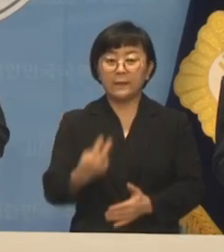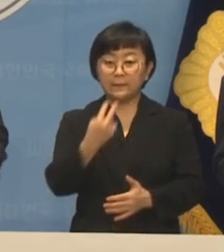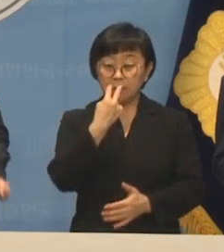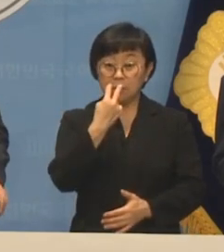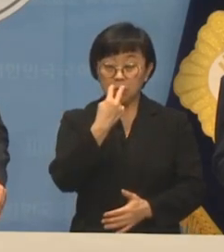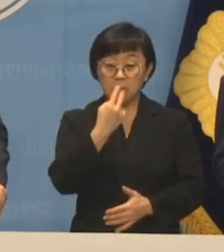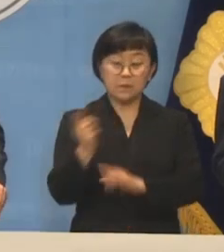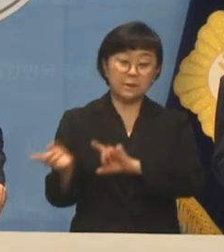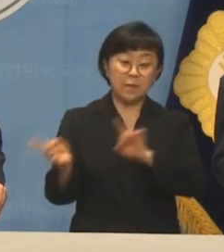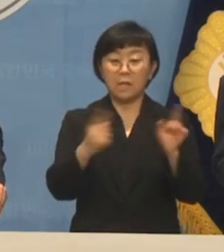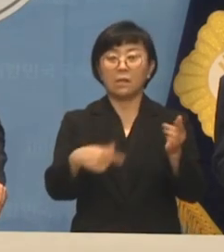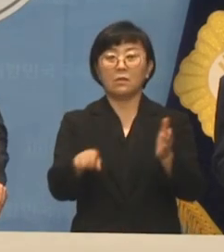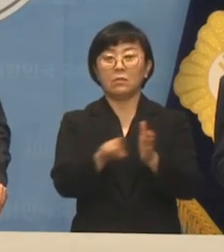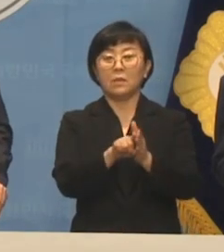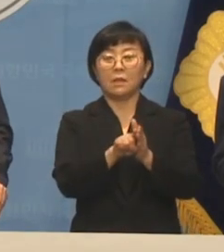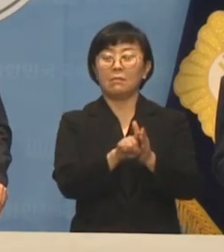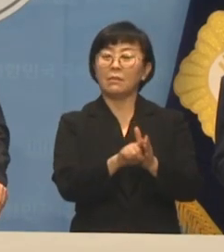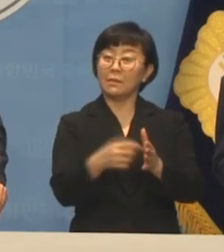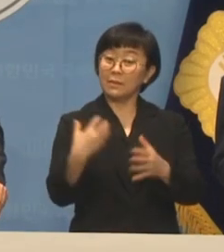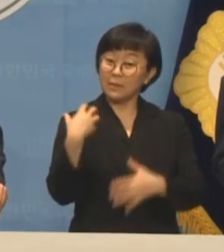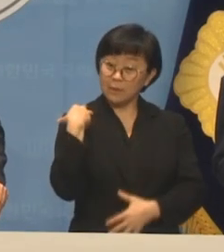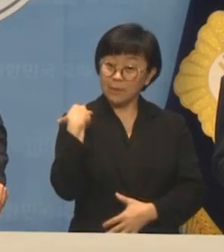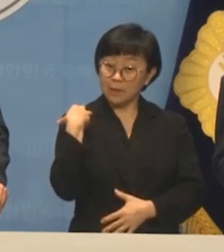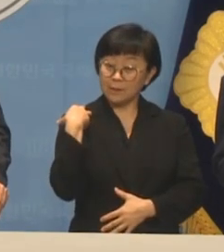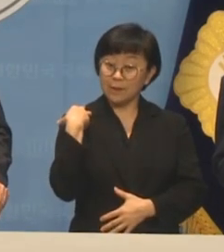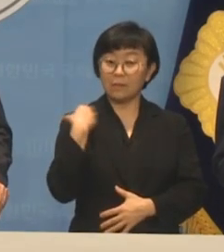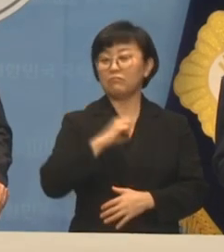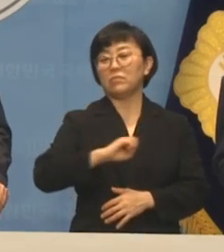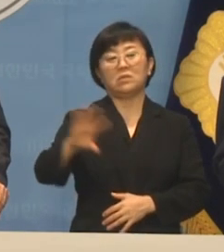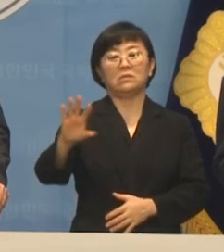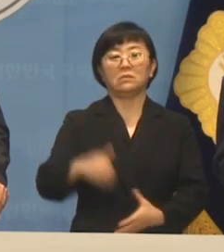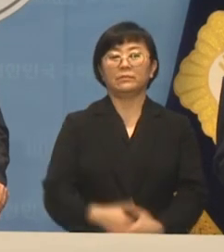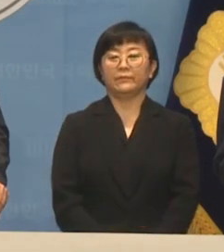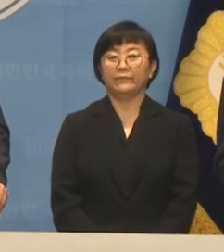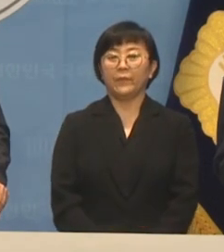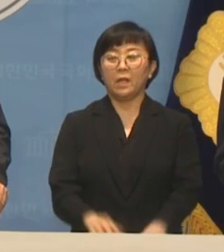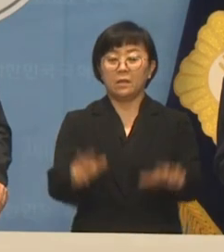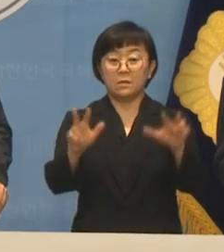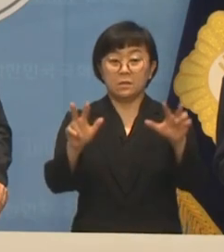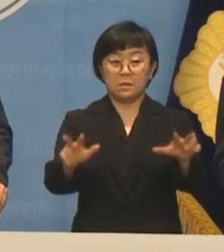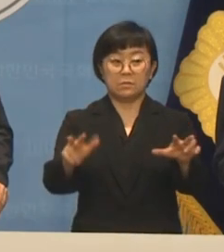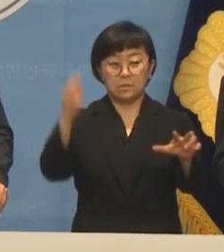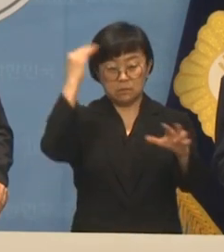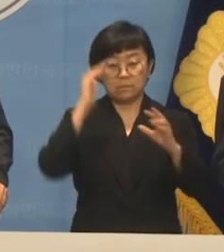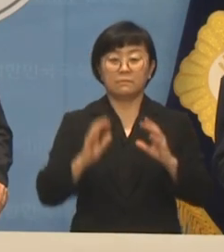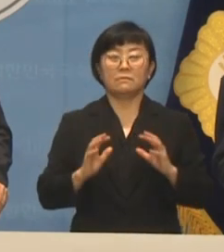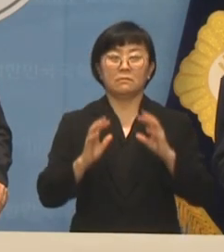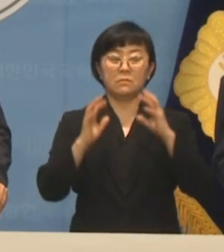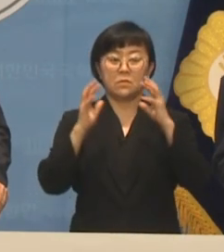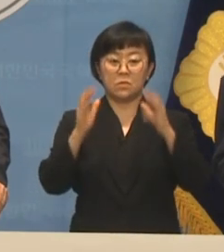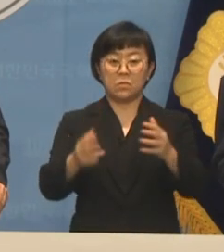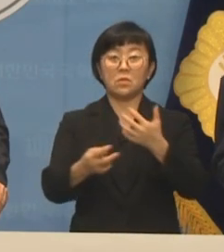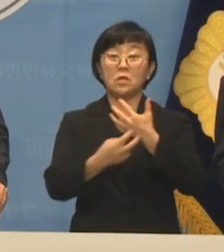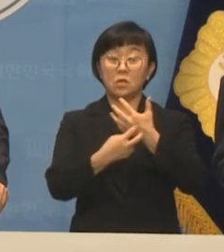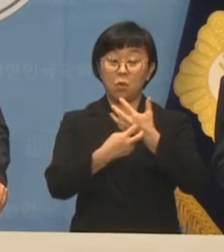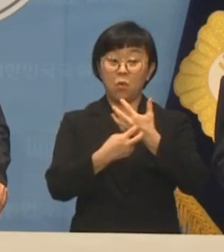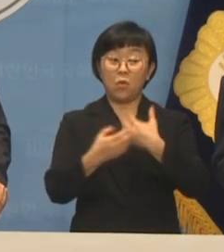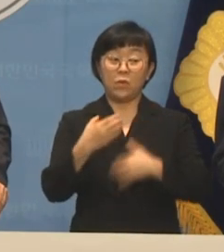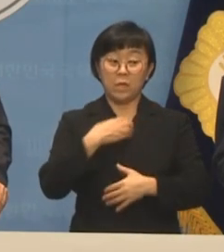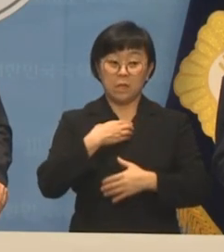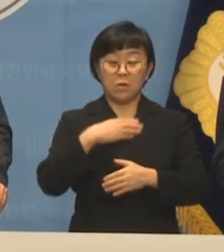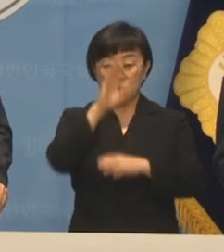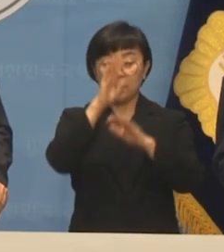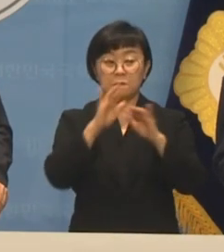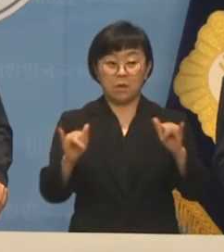생명을 살리셔야 할 분들이 생명을 버렸습니다. 지금 대한민국은 의료 위기로